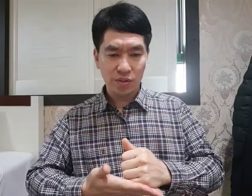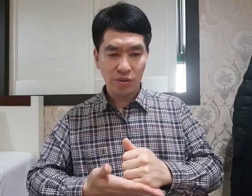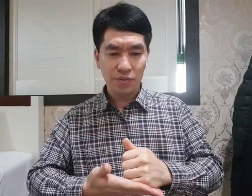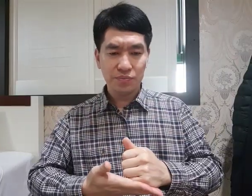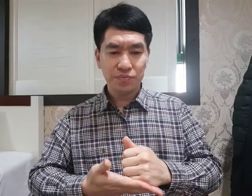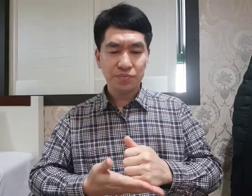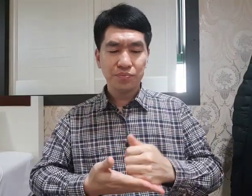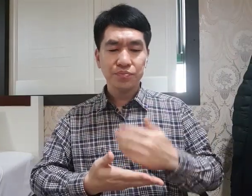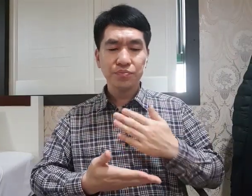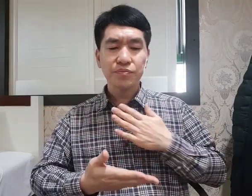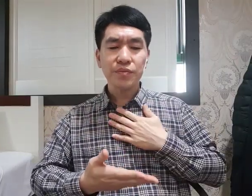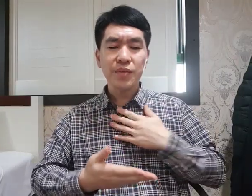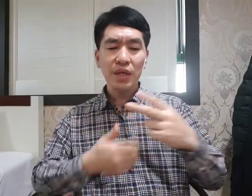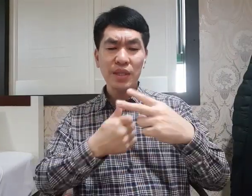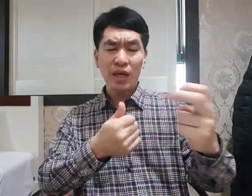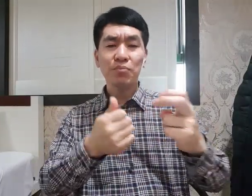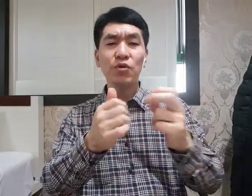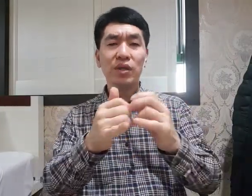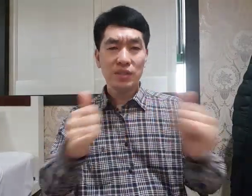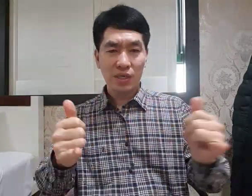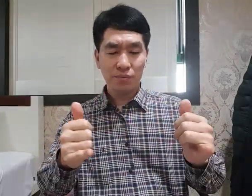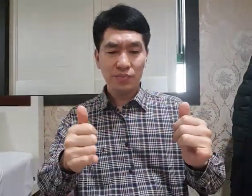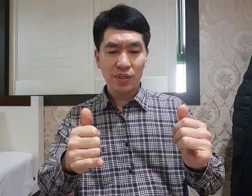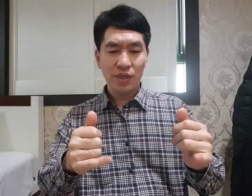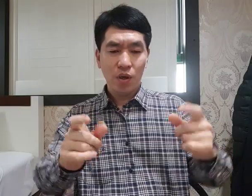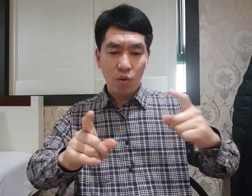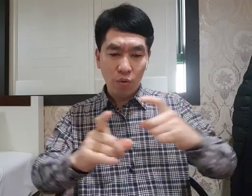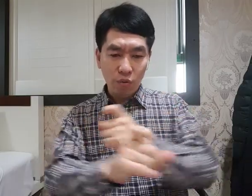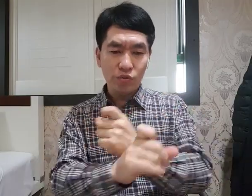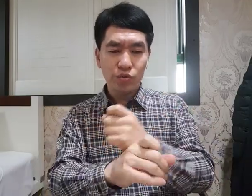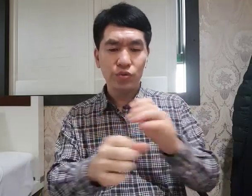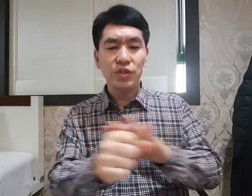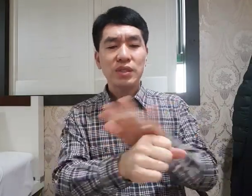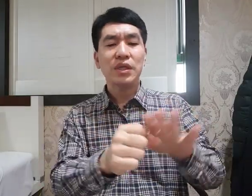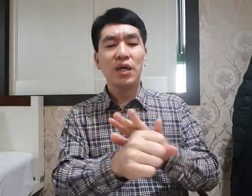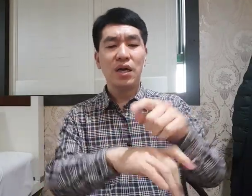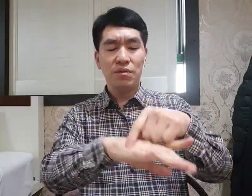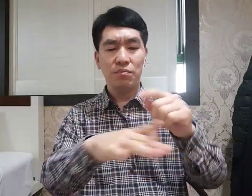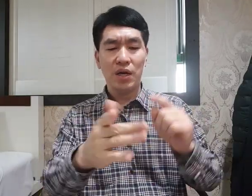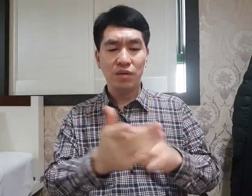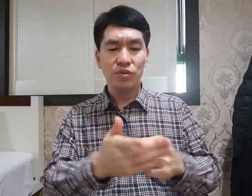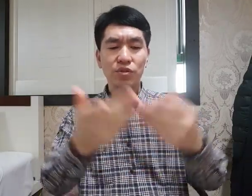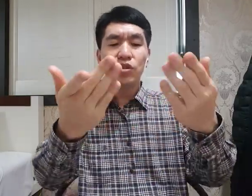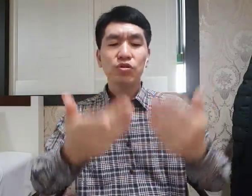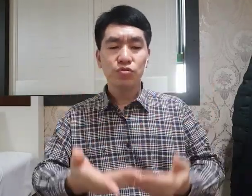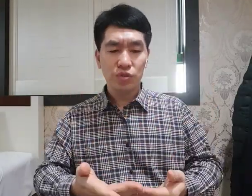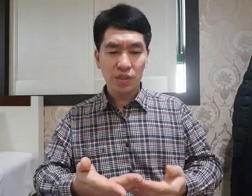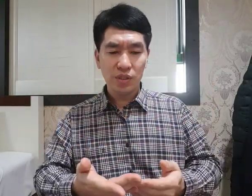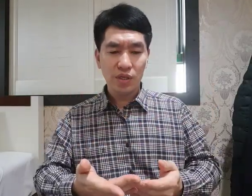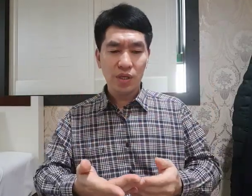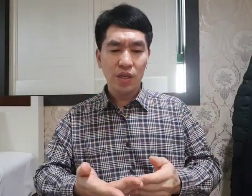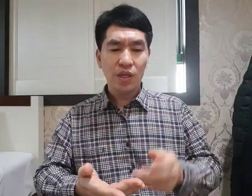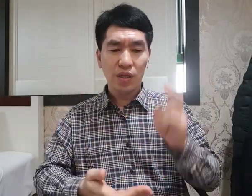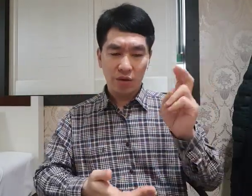들어오셔서 내가 미워하는 사람, 원수를 사랑할 마음을 주실